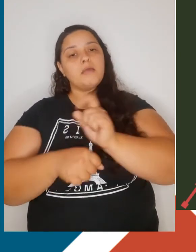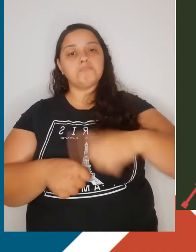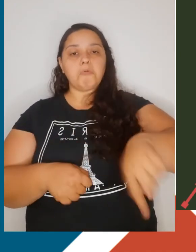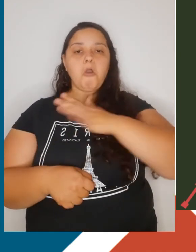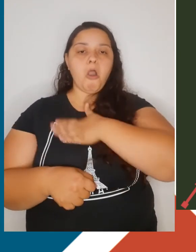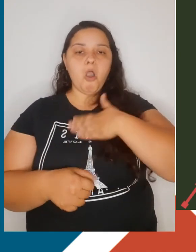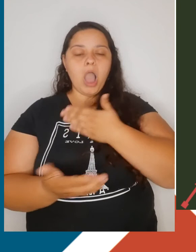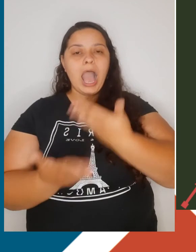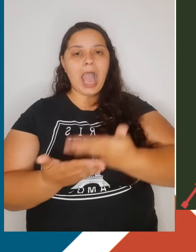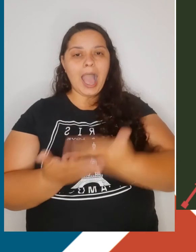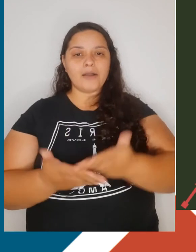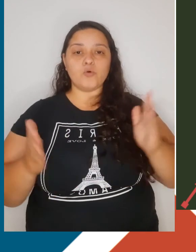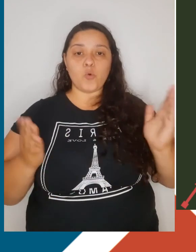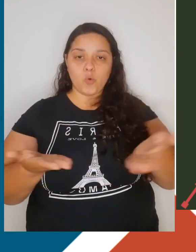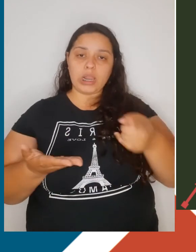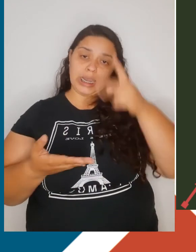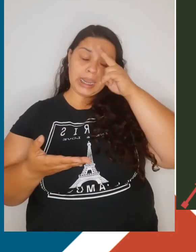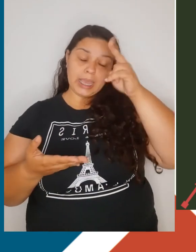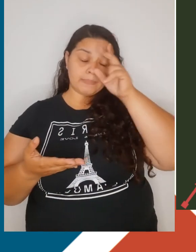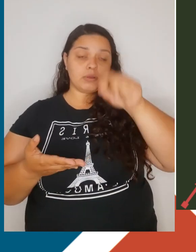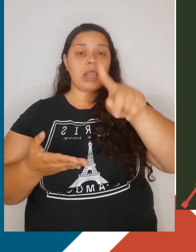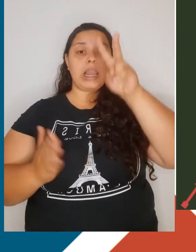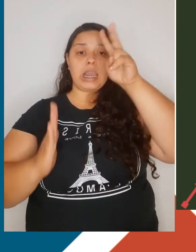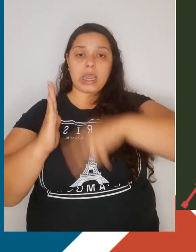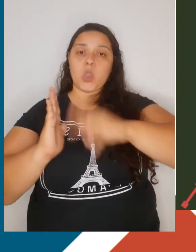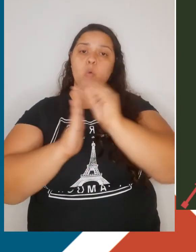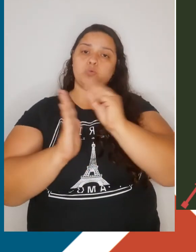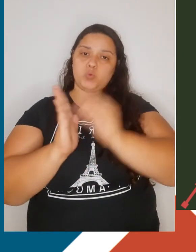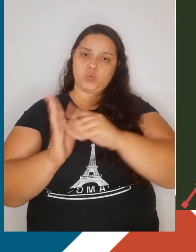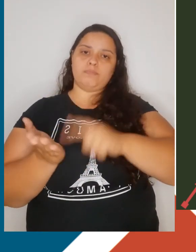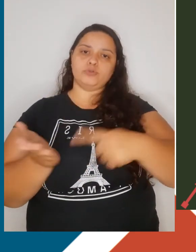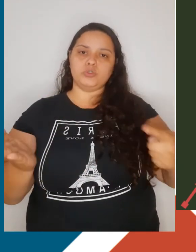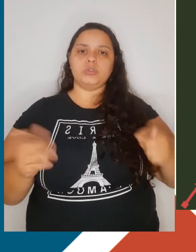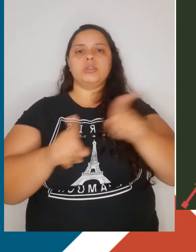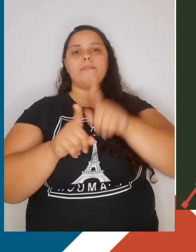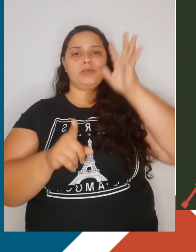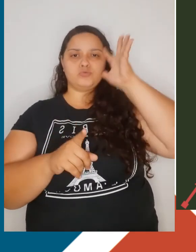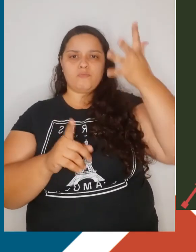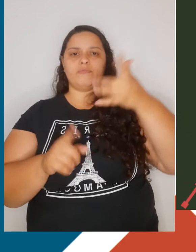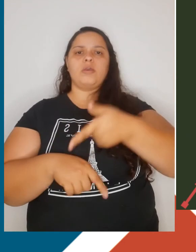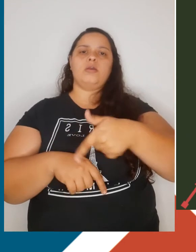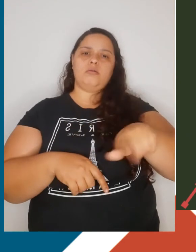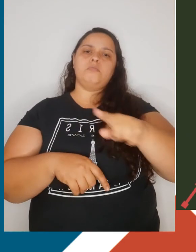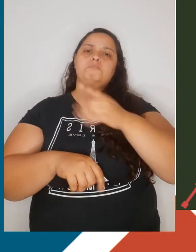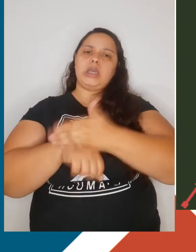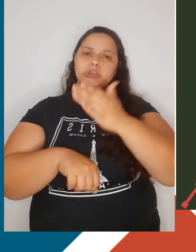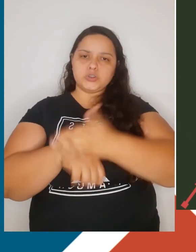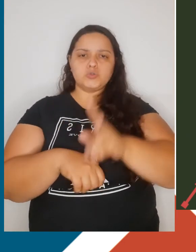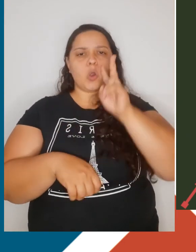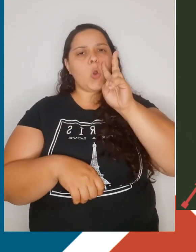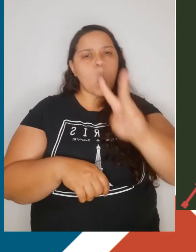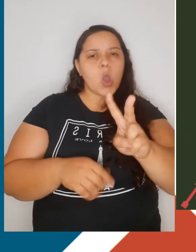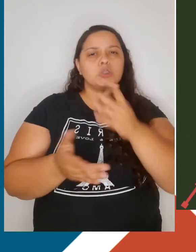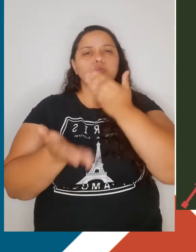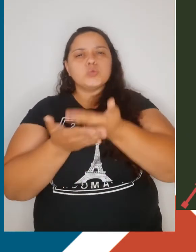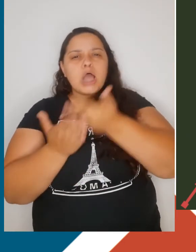Bom, pessoal, eu espero que vocês tenham gostado dessa aula. Lembrem-se de ler os conteúdos da apostila, resolver os exercícios,